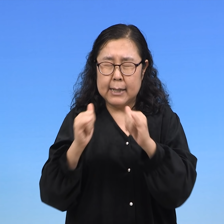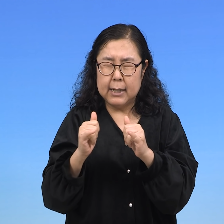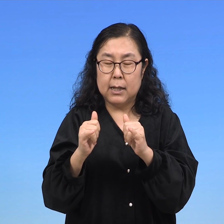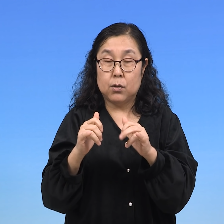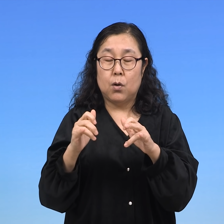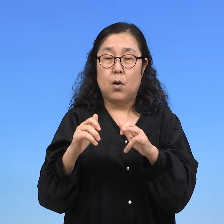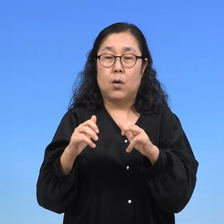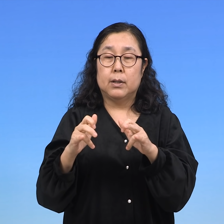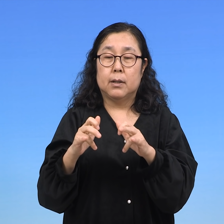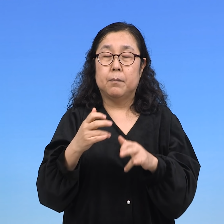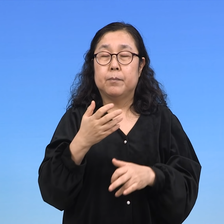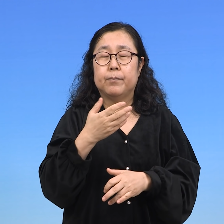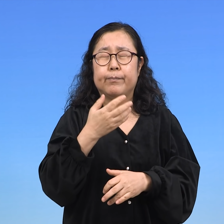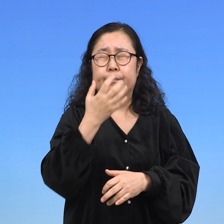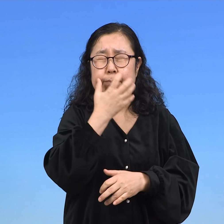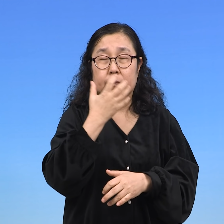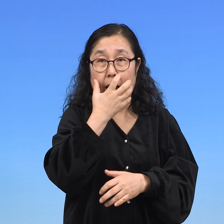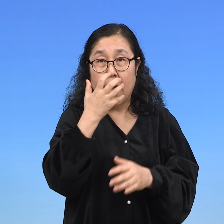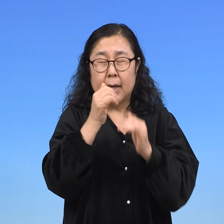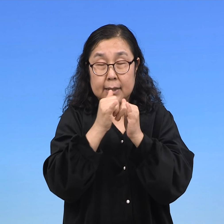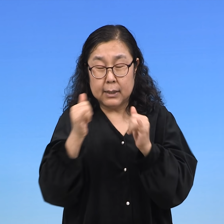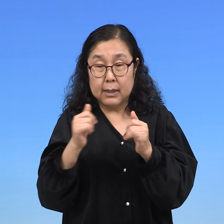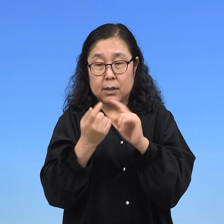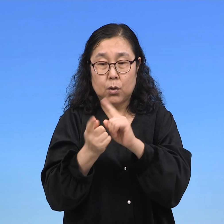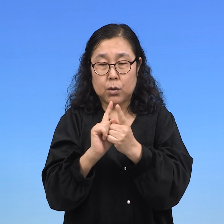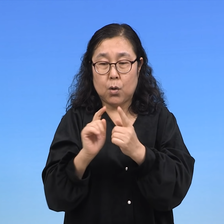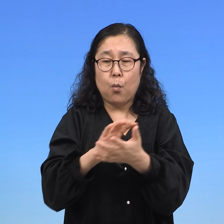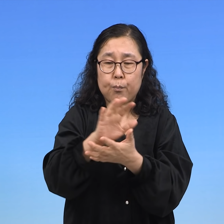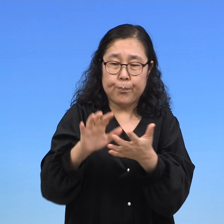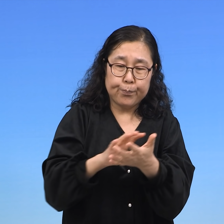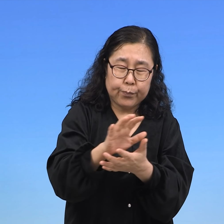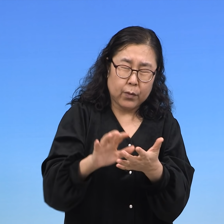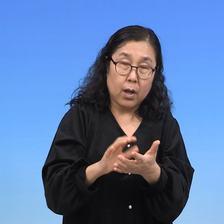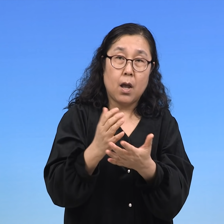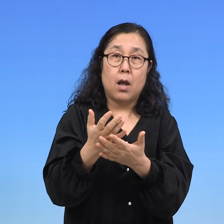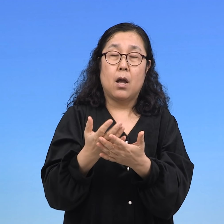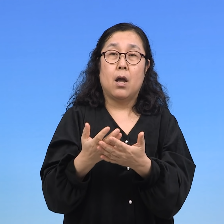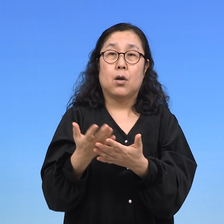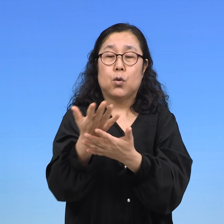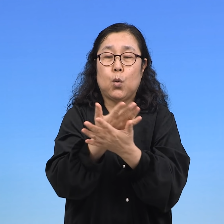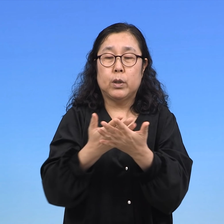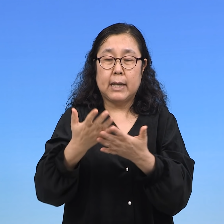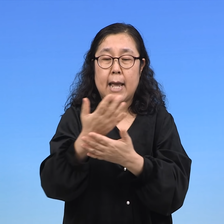서로서로 어우러 춤을 추는 그곳, 하나님 이 도전 정신을 가지고